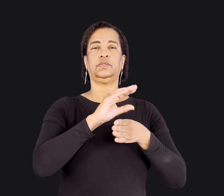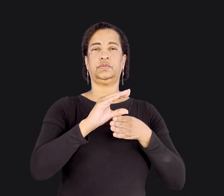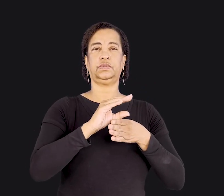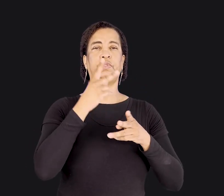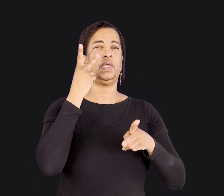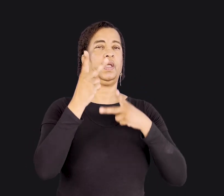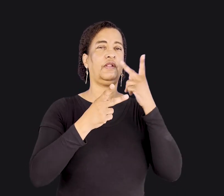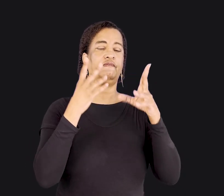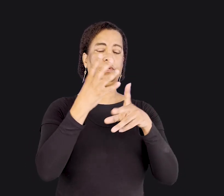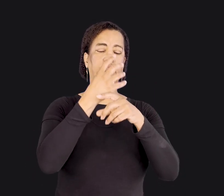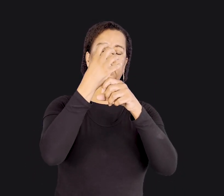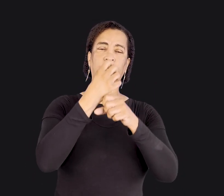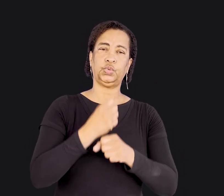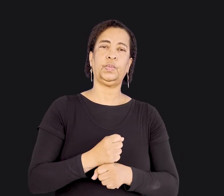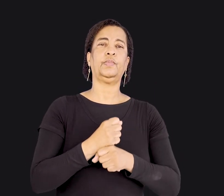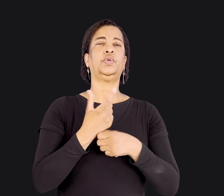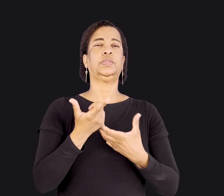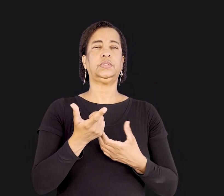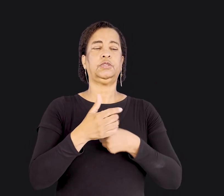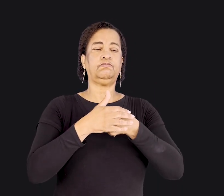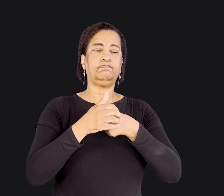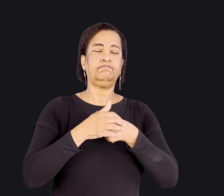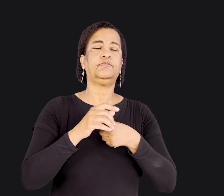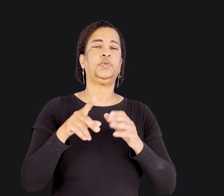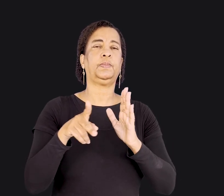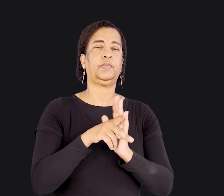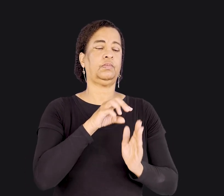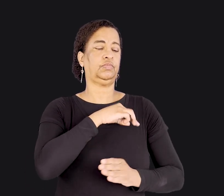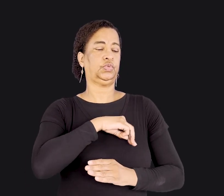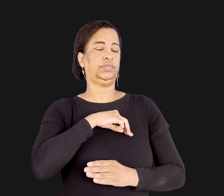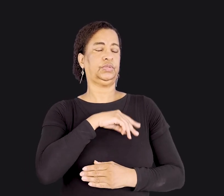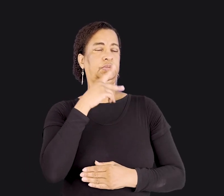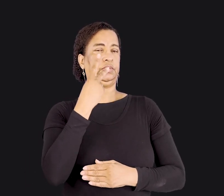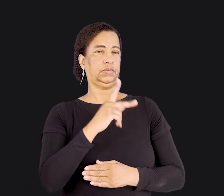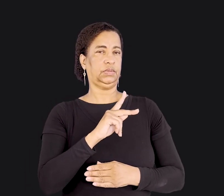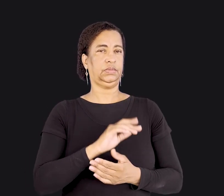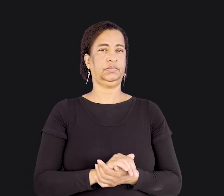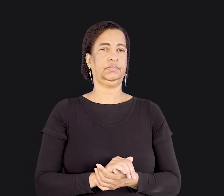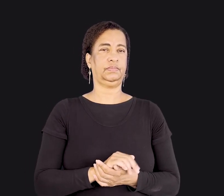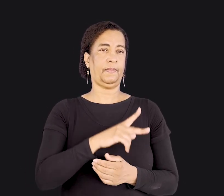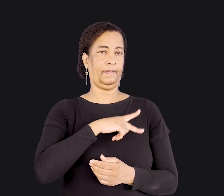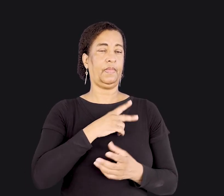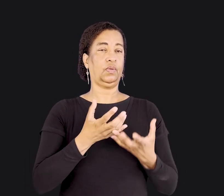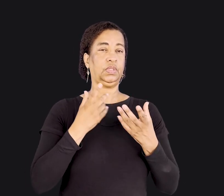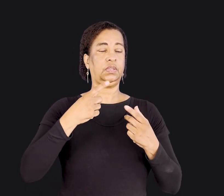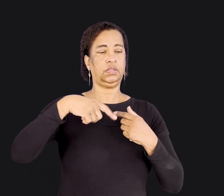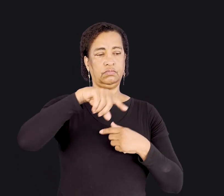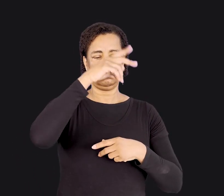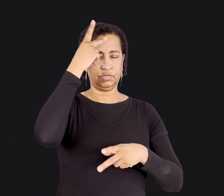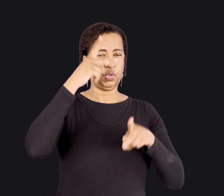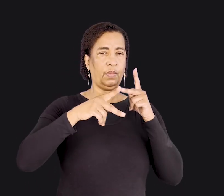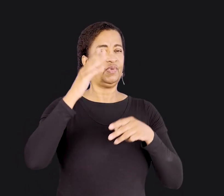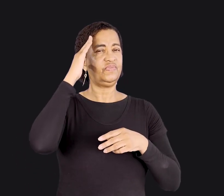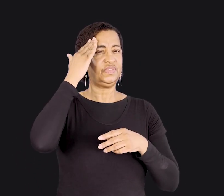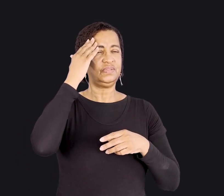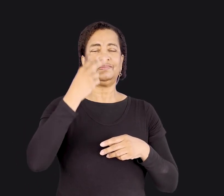a fonte do poder e do carisma do seu ministério. Paulo queria que eles entendessem que não poderiam